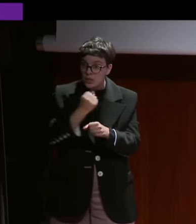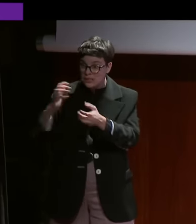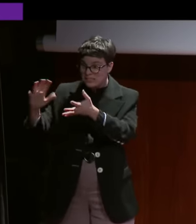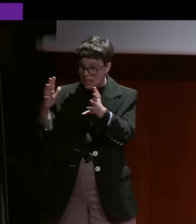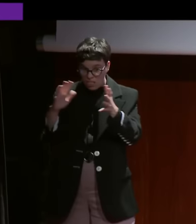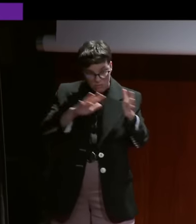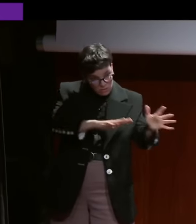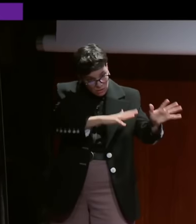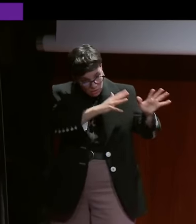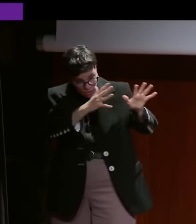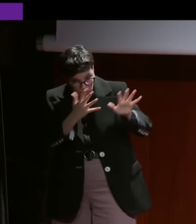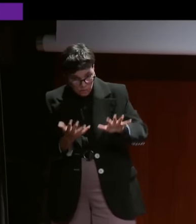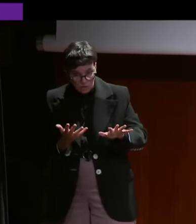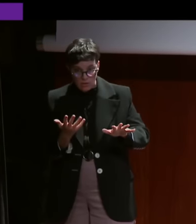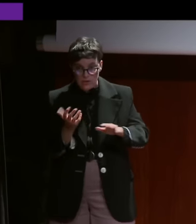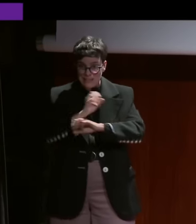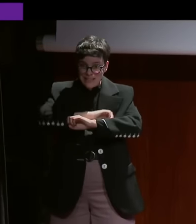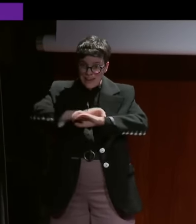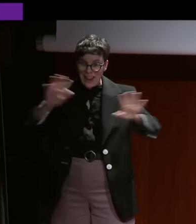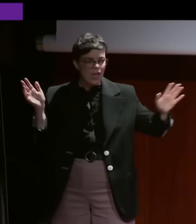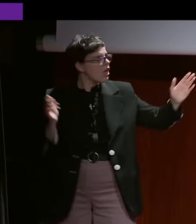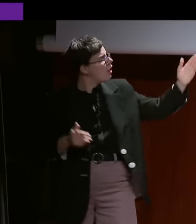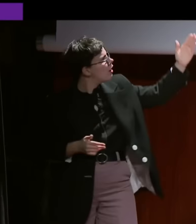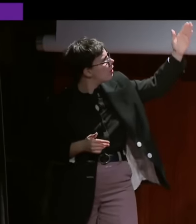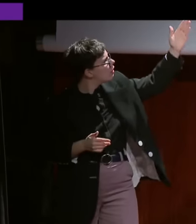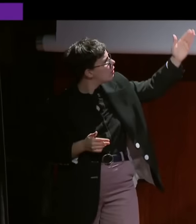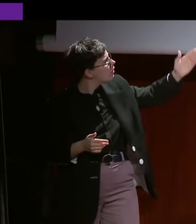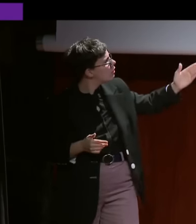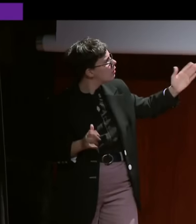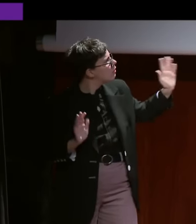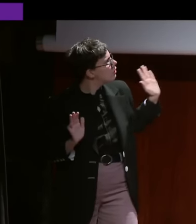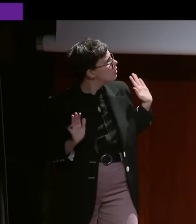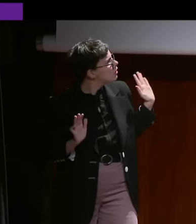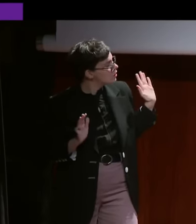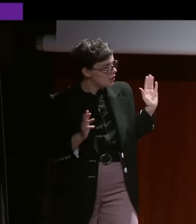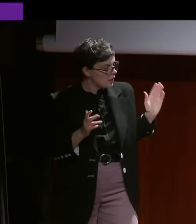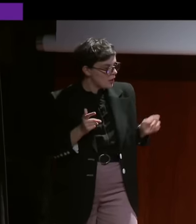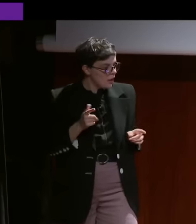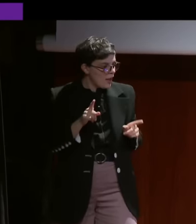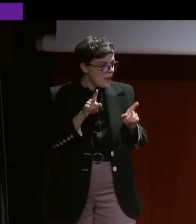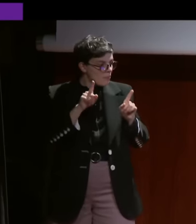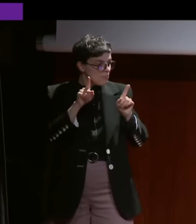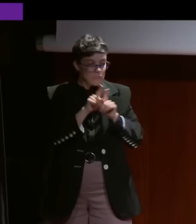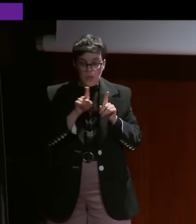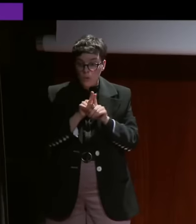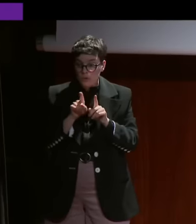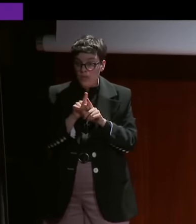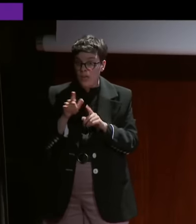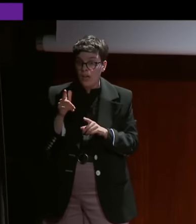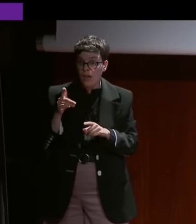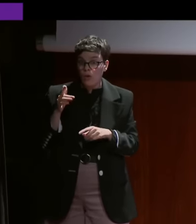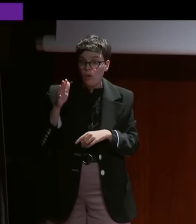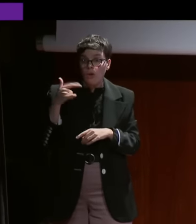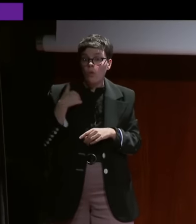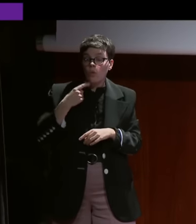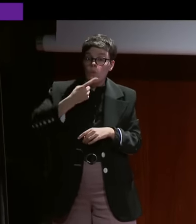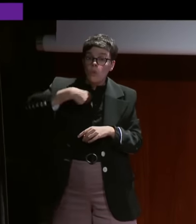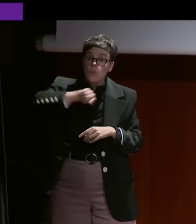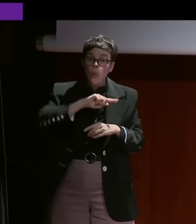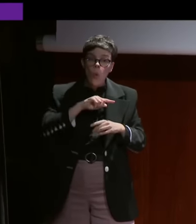Et donc, Levan a réussi à laisser une trace de sa production, de la production de ce haïku en langue des